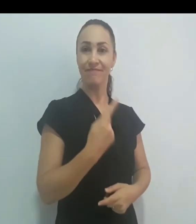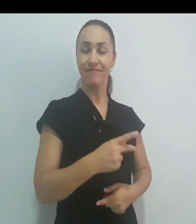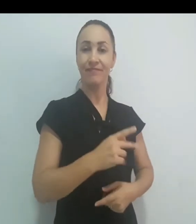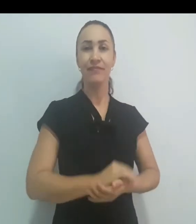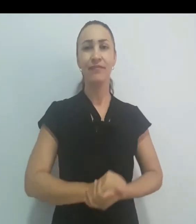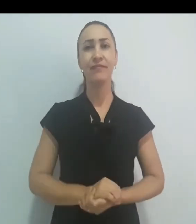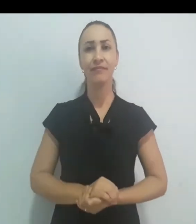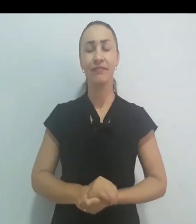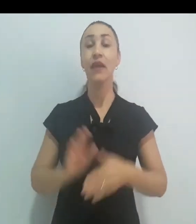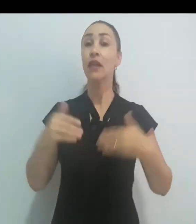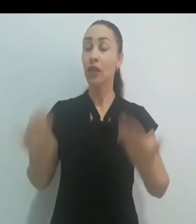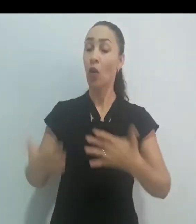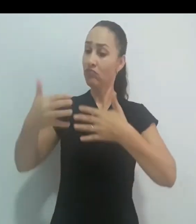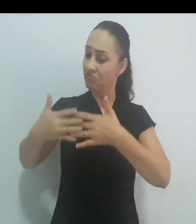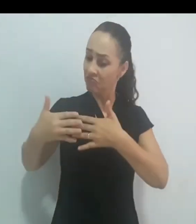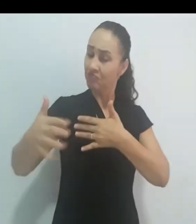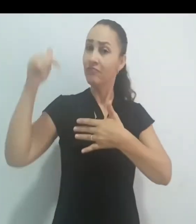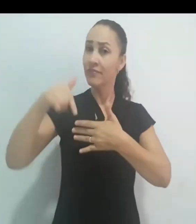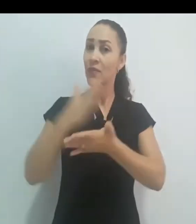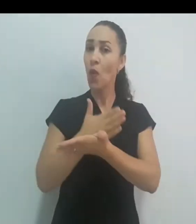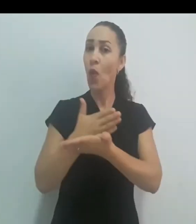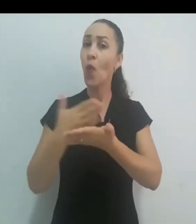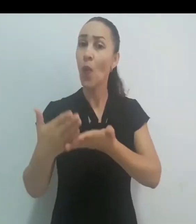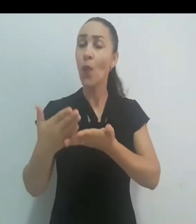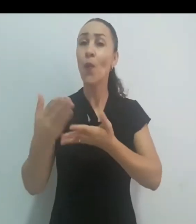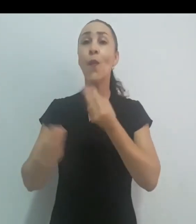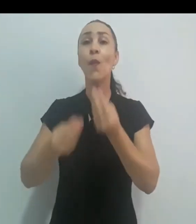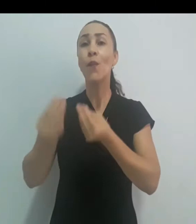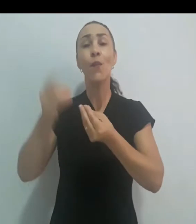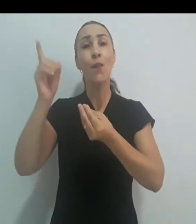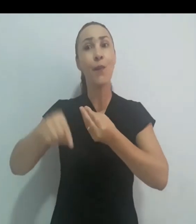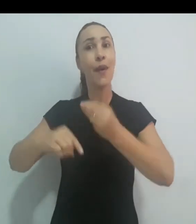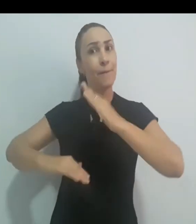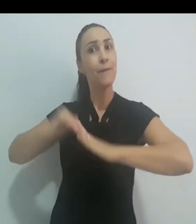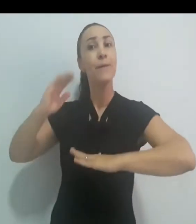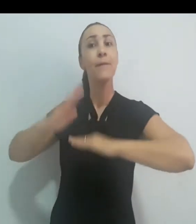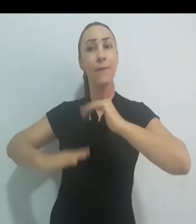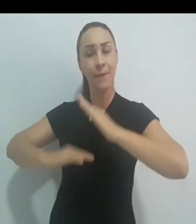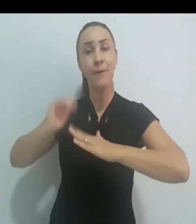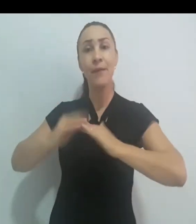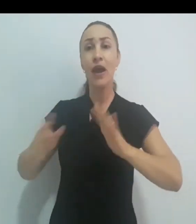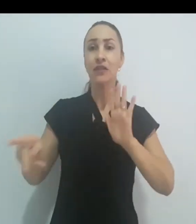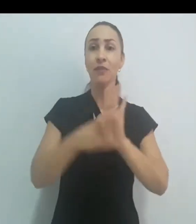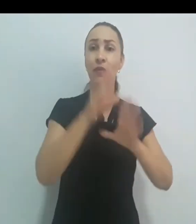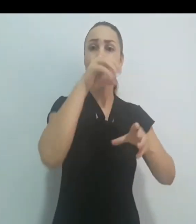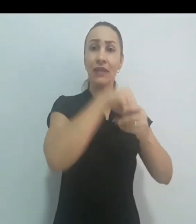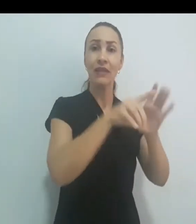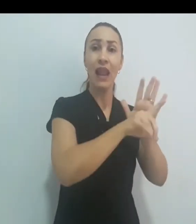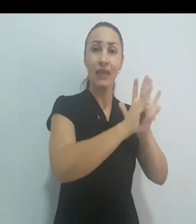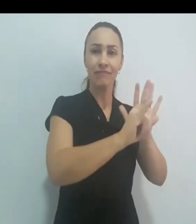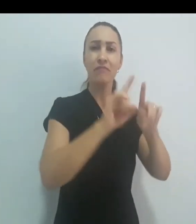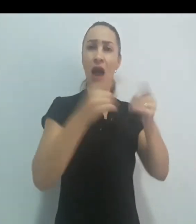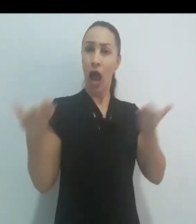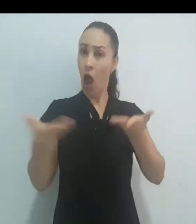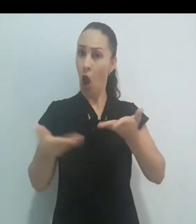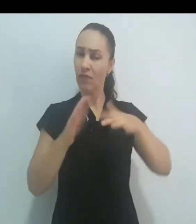né? Então, ou seja, só a partir de então que se começa a colocar em prática aquilo que se prevê na lei. Mas eu